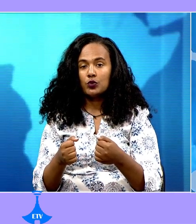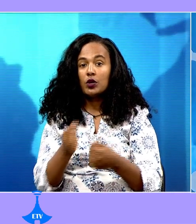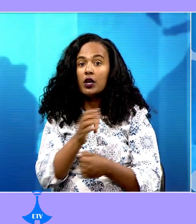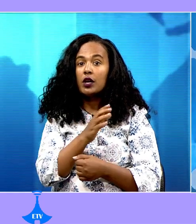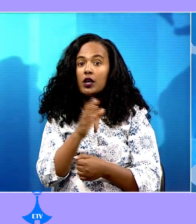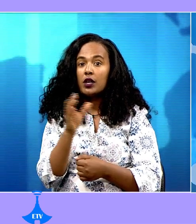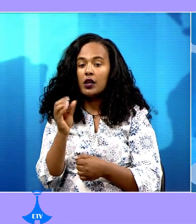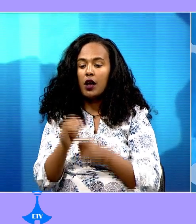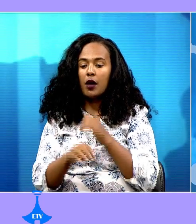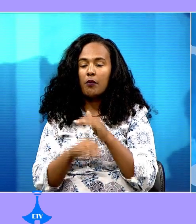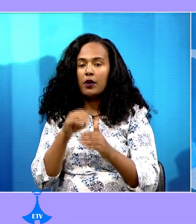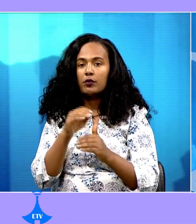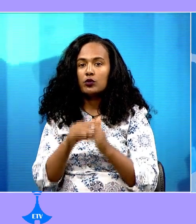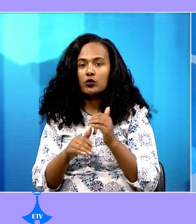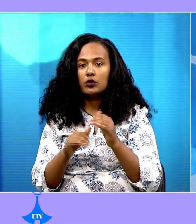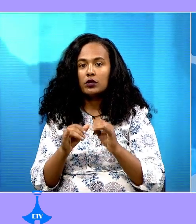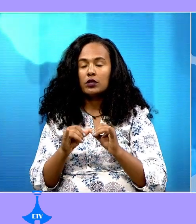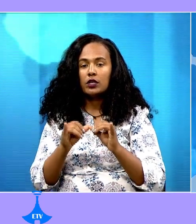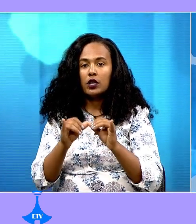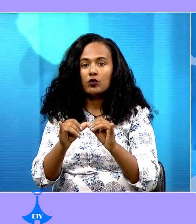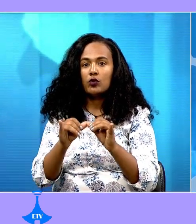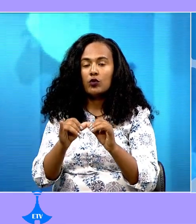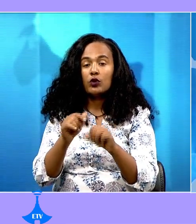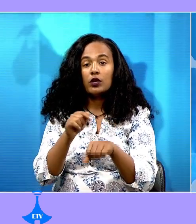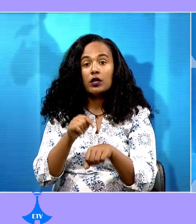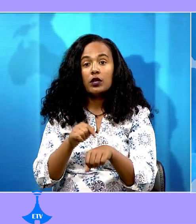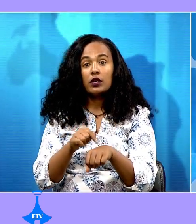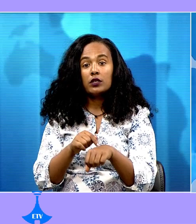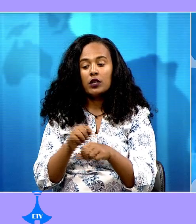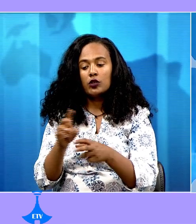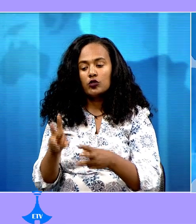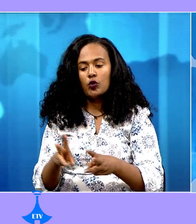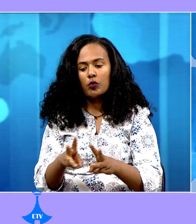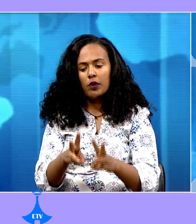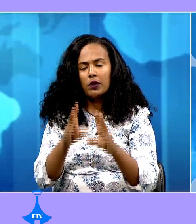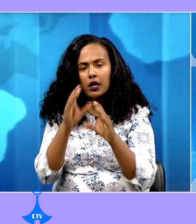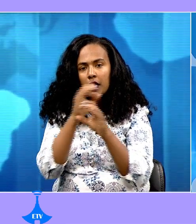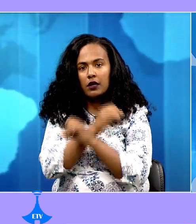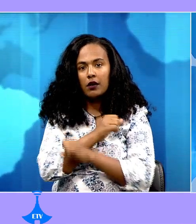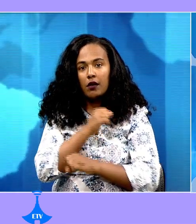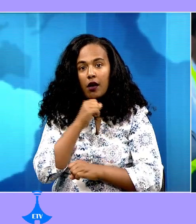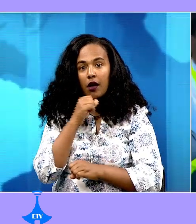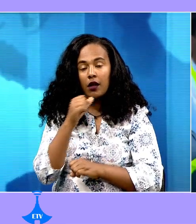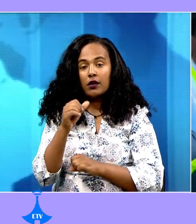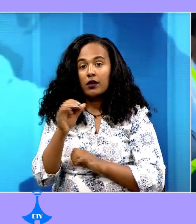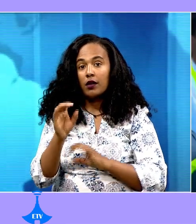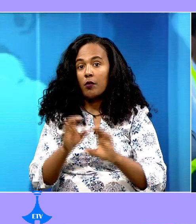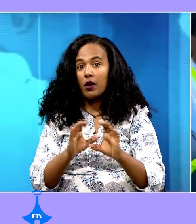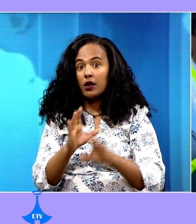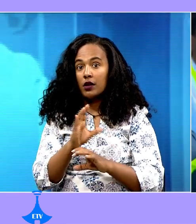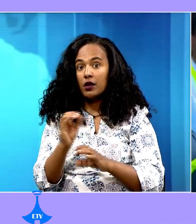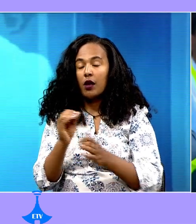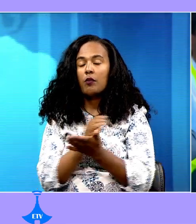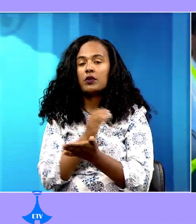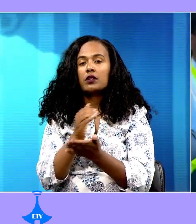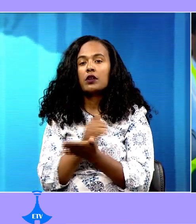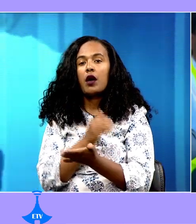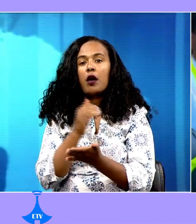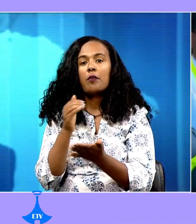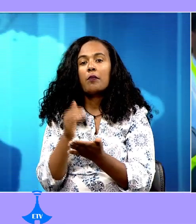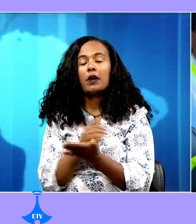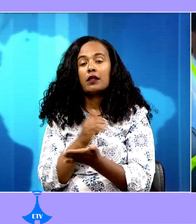እና በመቾት እንዲጓዙ ጊዜያቸው በመንገድ እንዳያልቅ ለማድረግ እና ምርትና